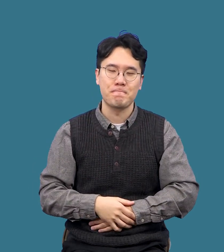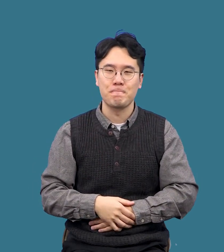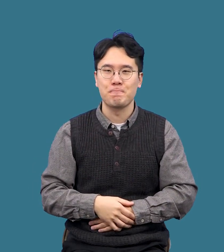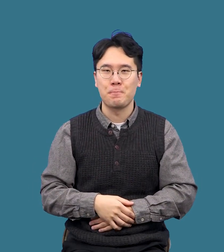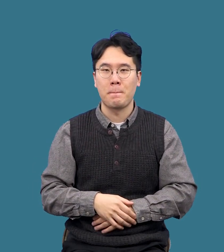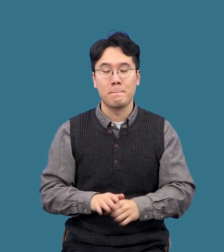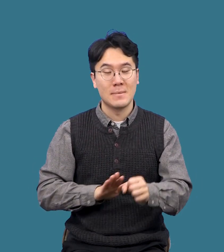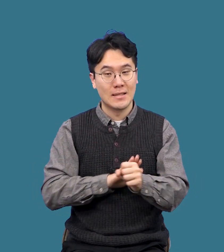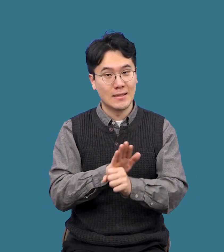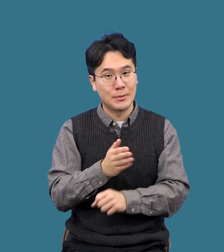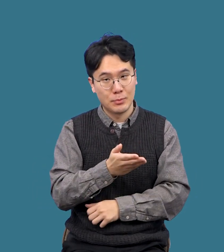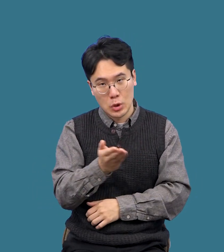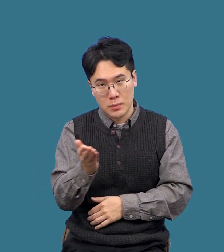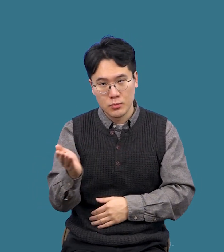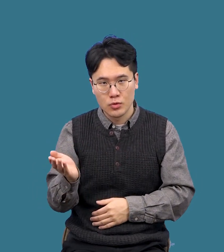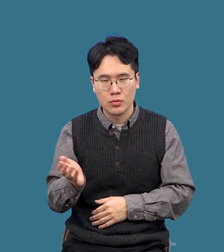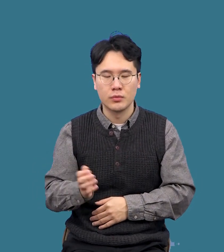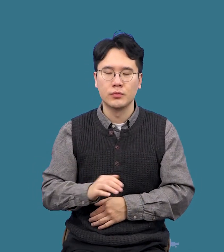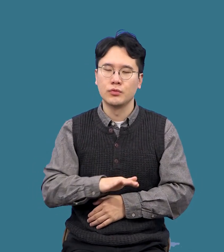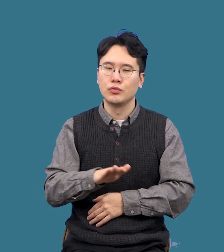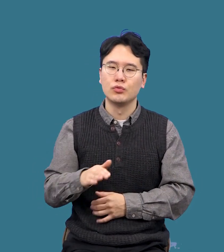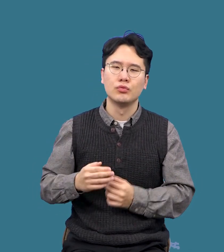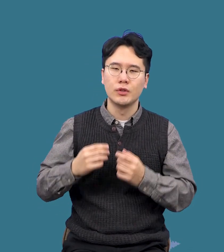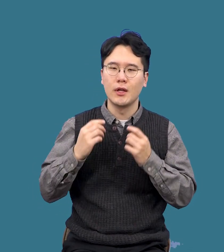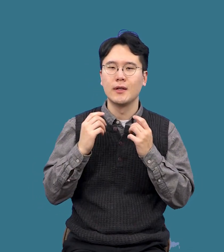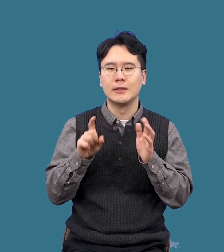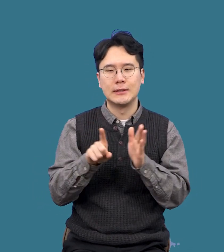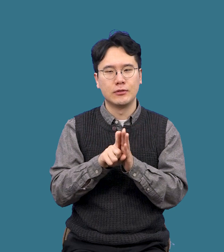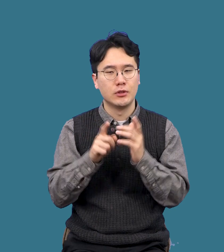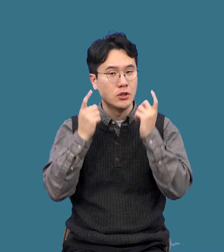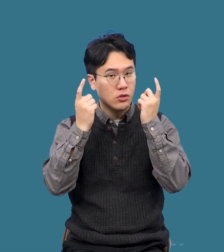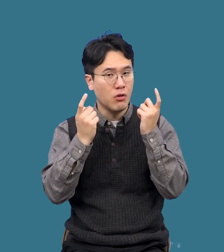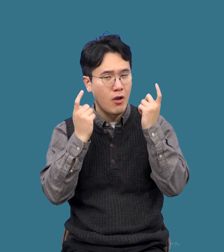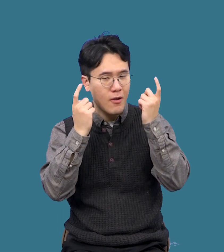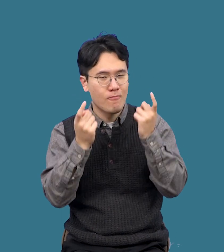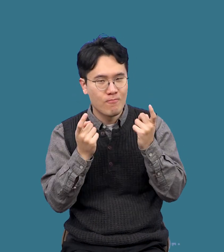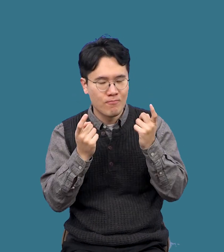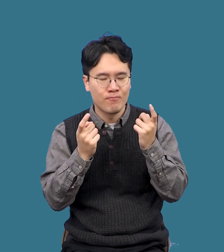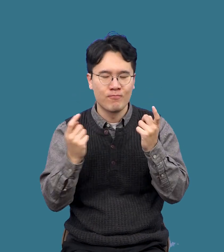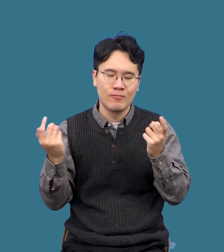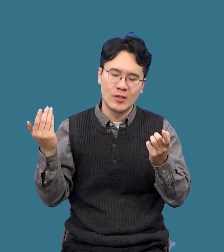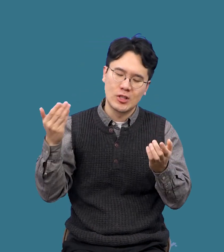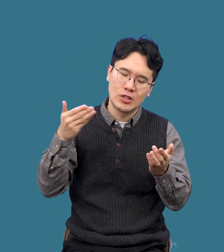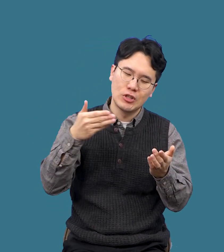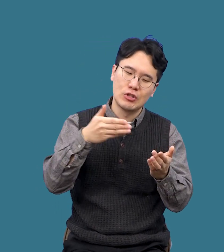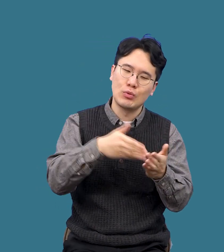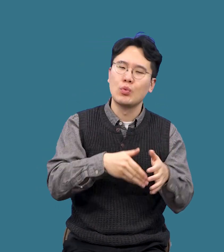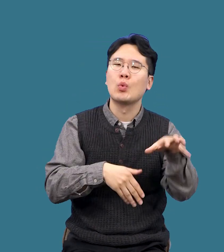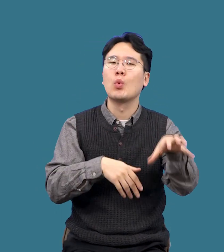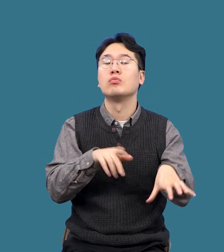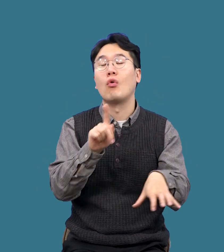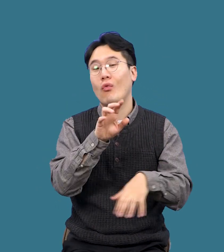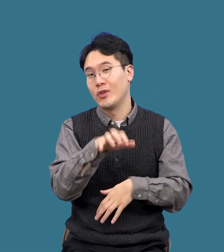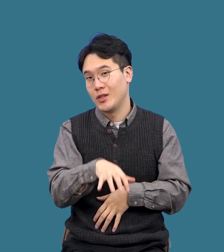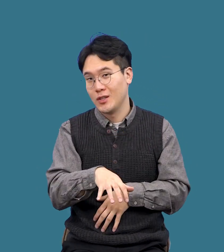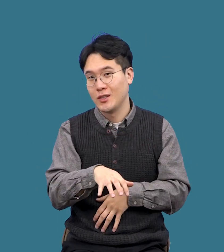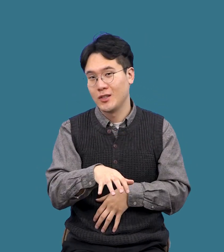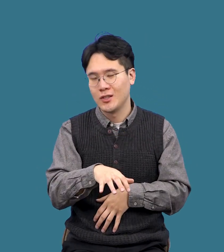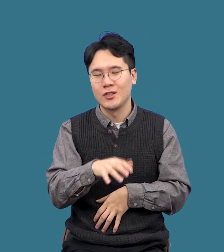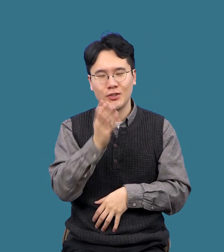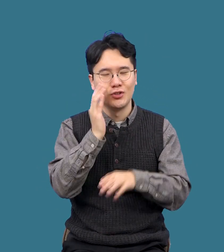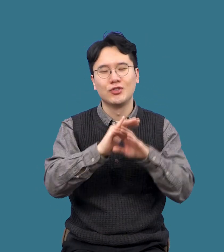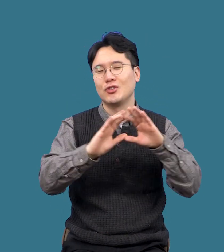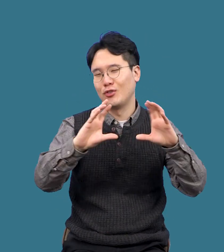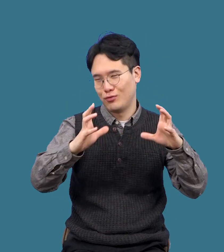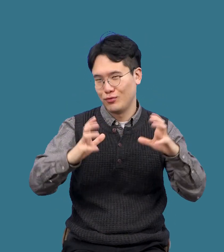자, 우리의 순례가 완성되는 곳이 어딜까요? 완성된 천국. 성경은,